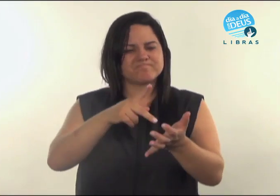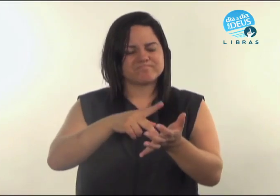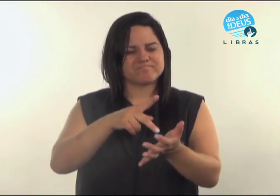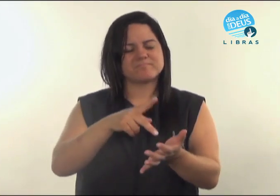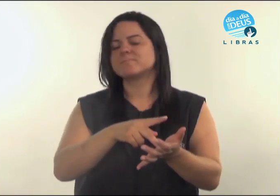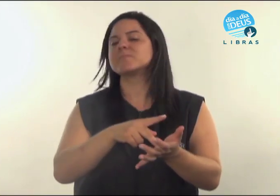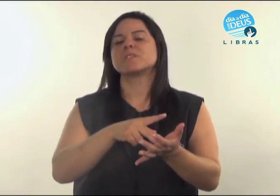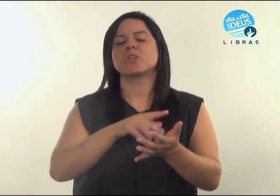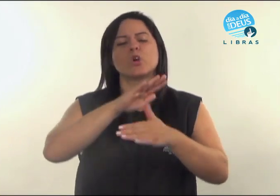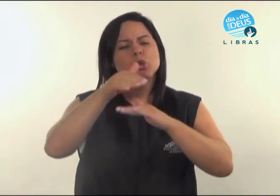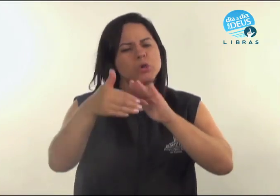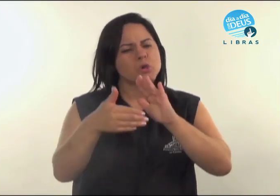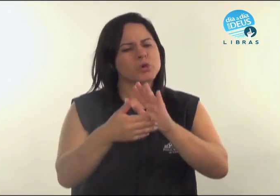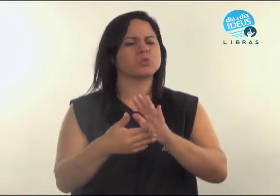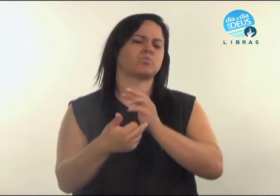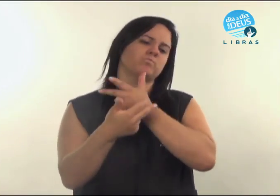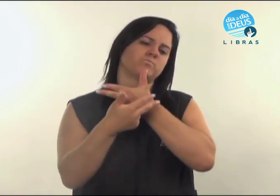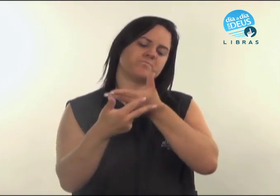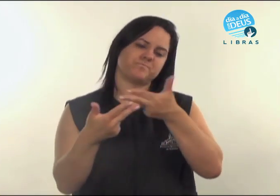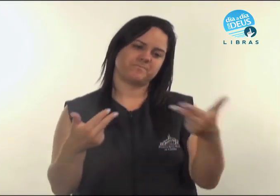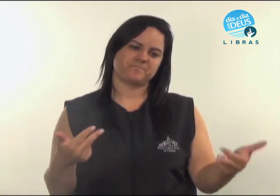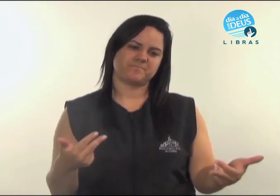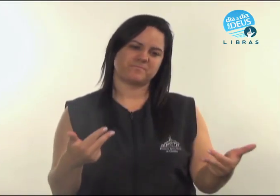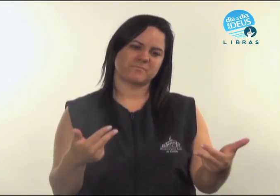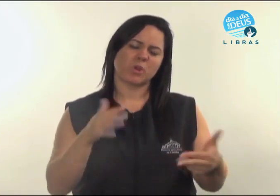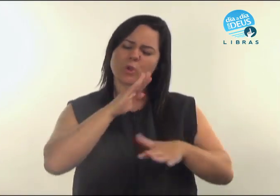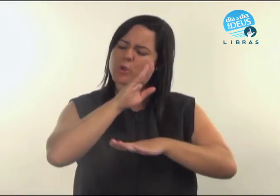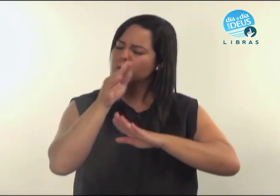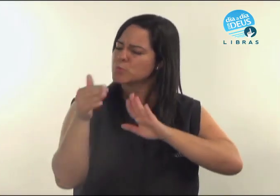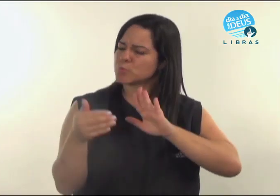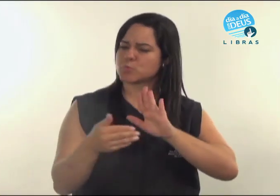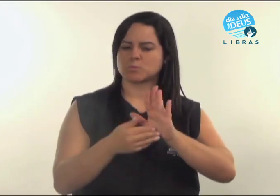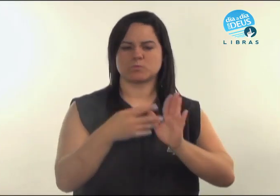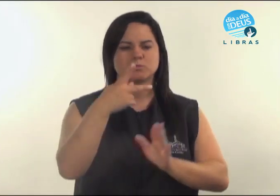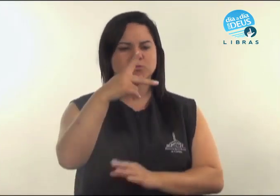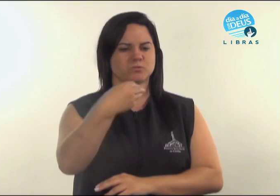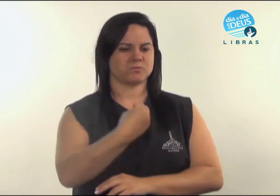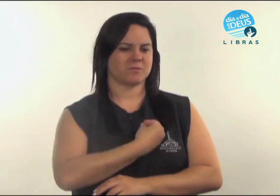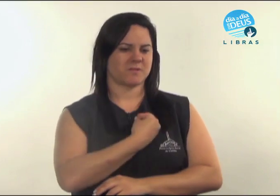onde você esteja disposto a colocar tudo